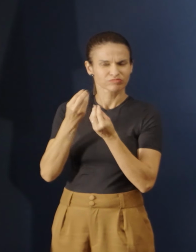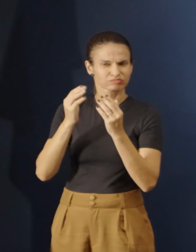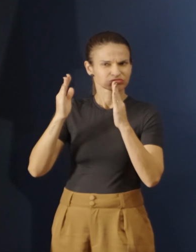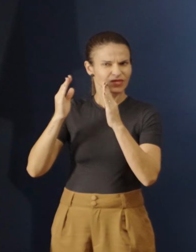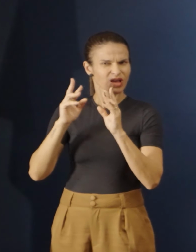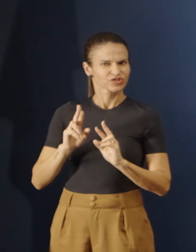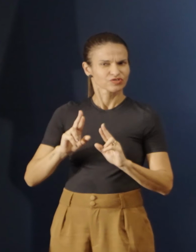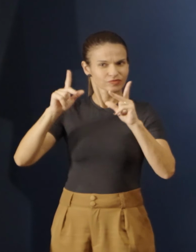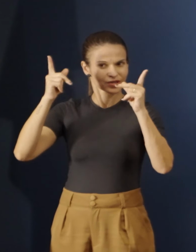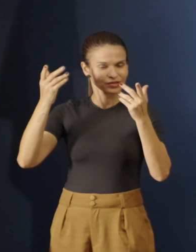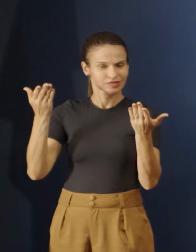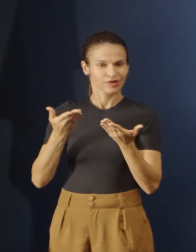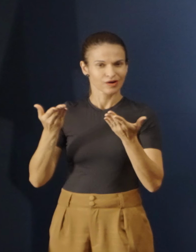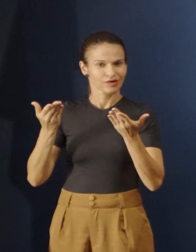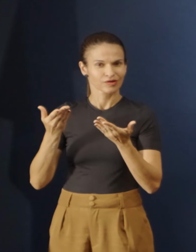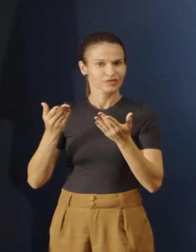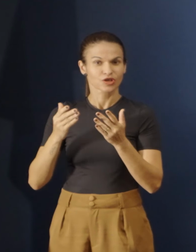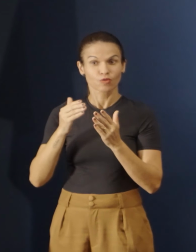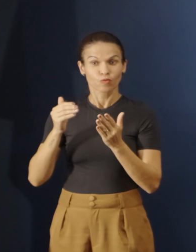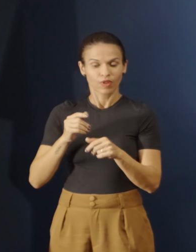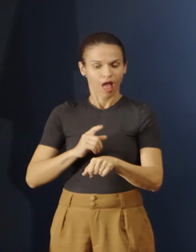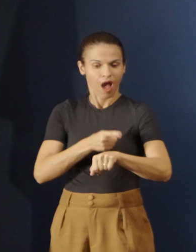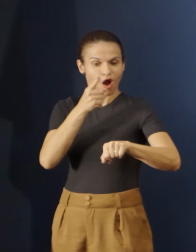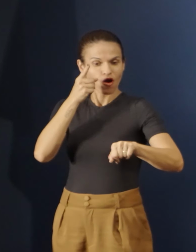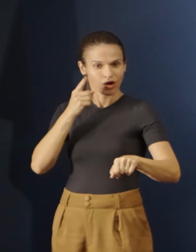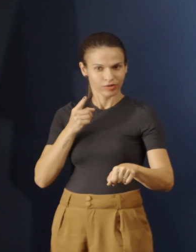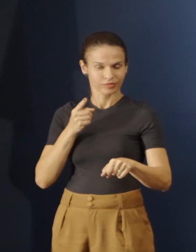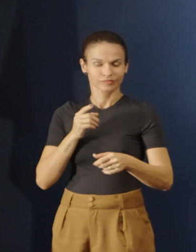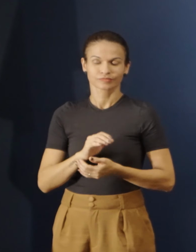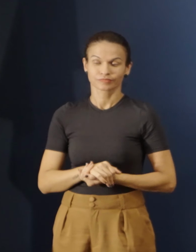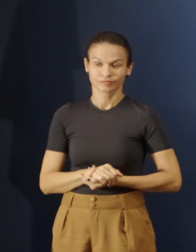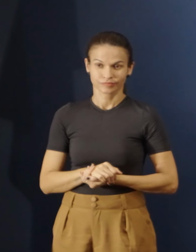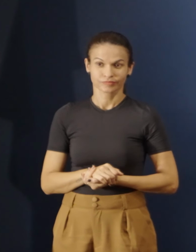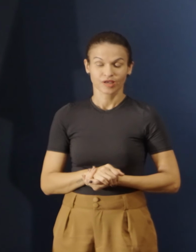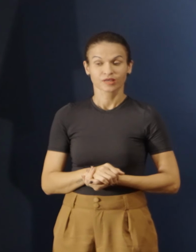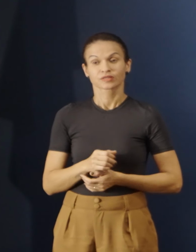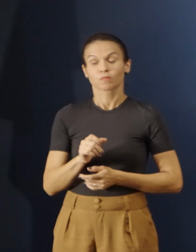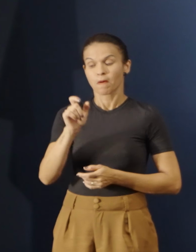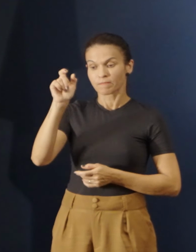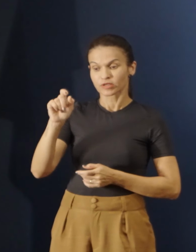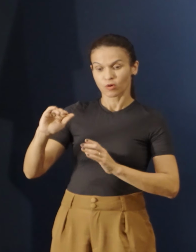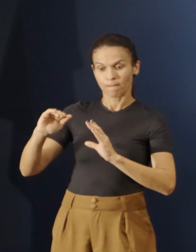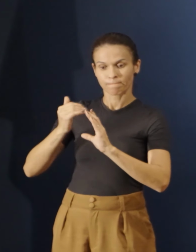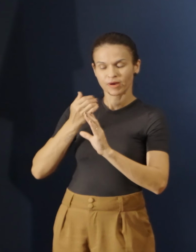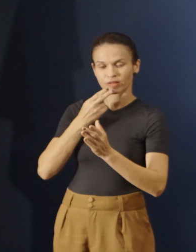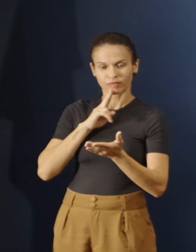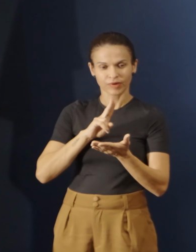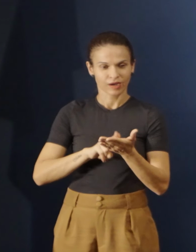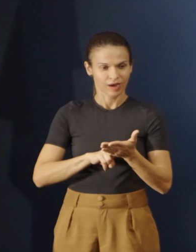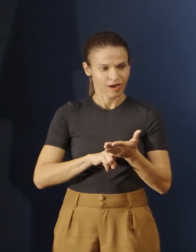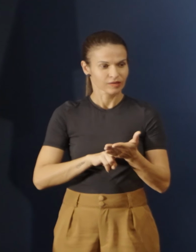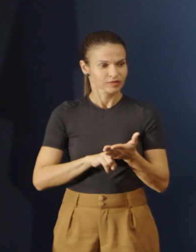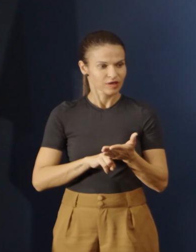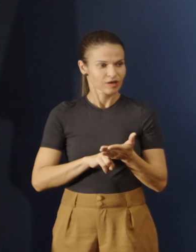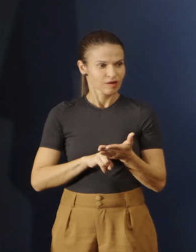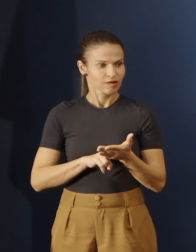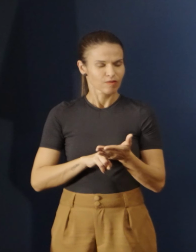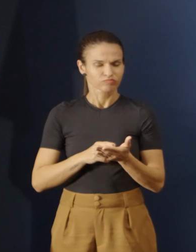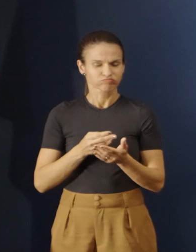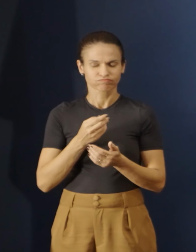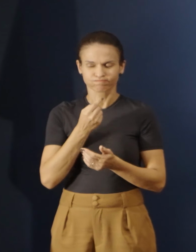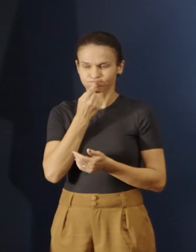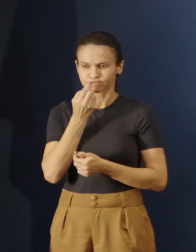muito diferente hoje em dia. Hoje em dia é tudo no instantâneo da coisa. Então, se alguém manda carta, até um pouquíssimo tempo atrás